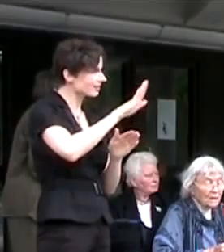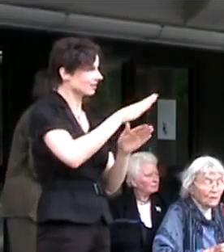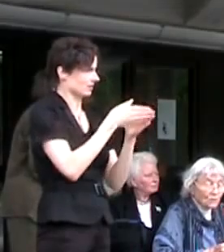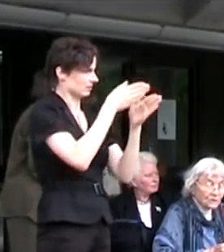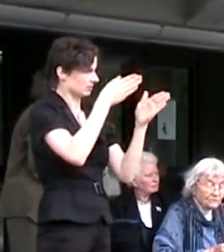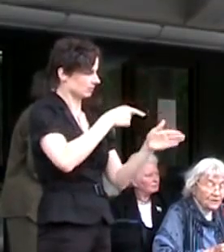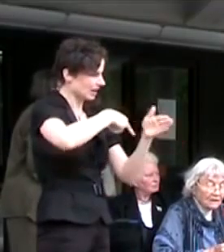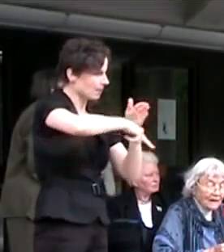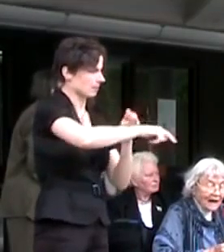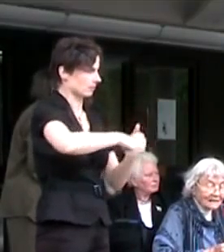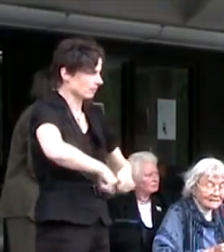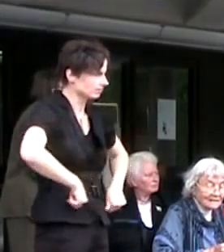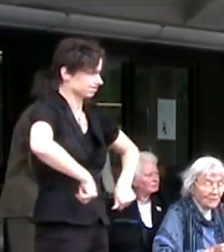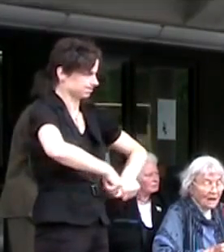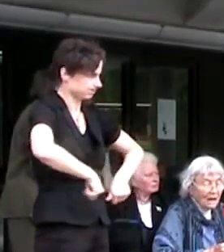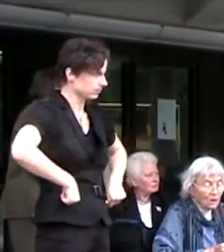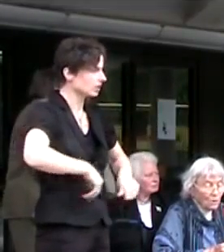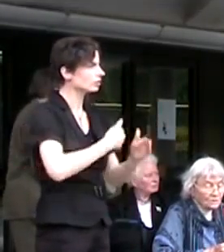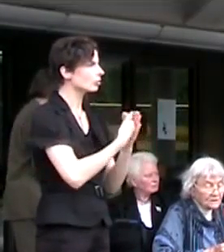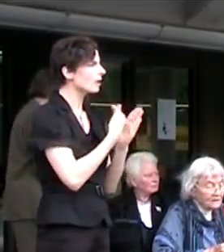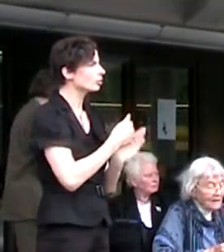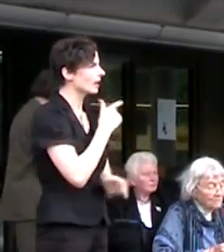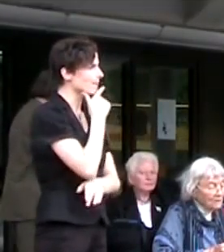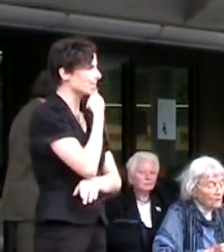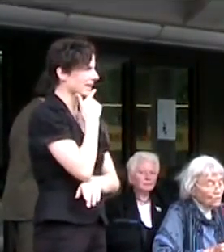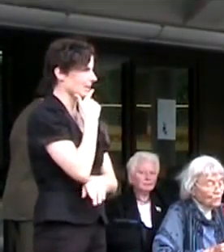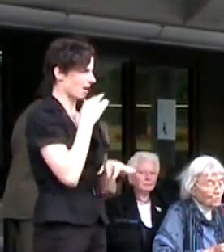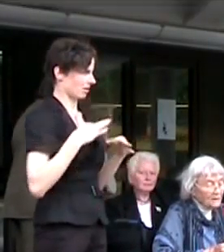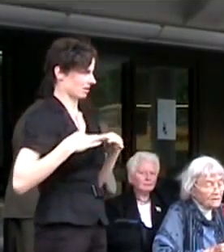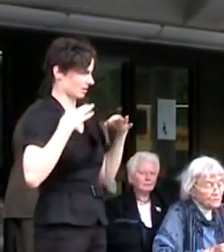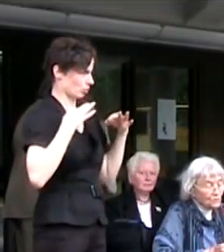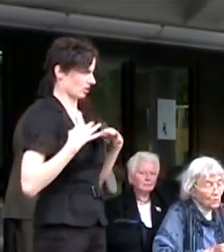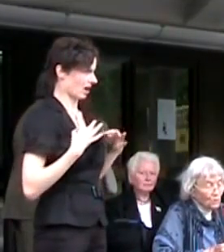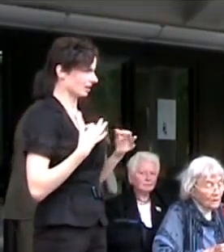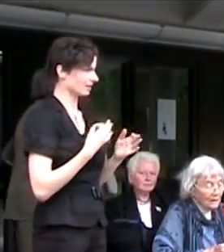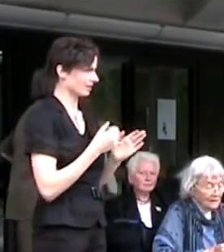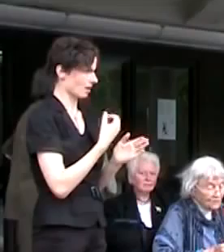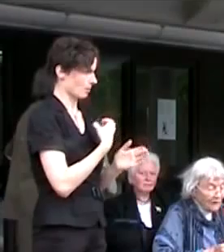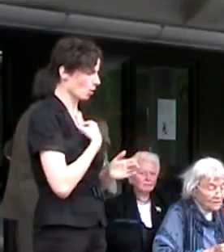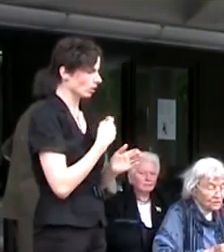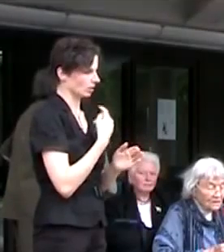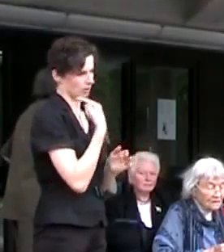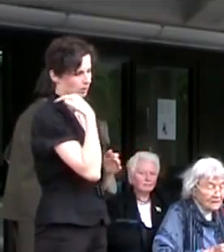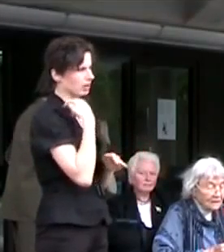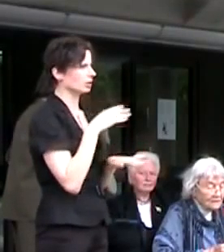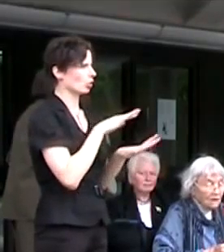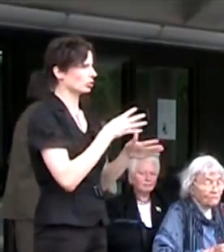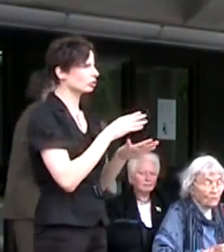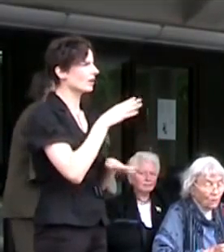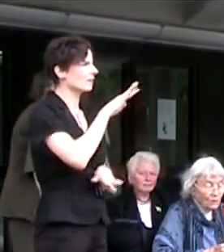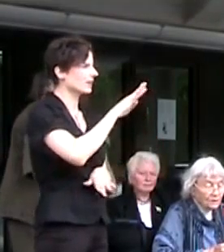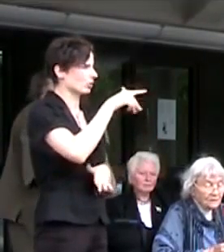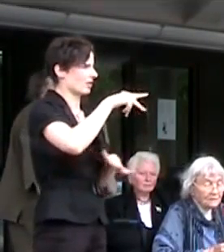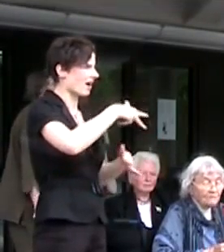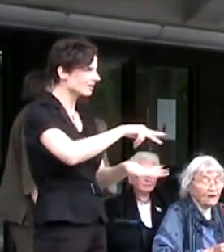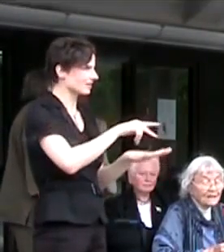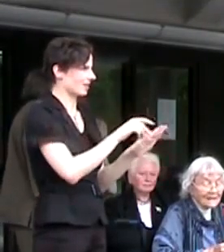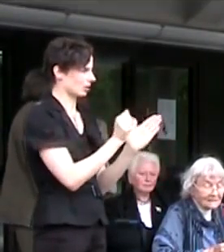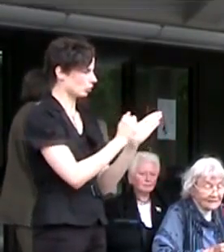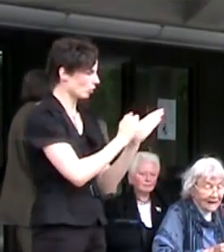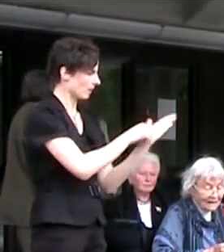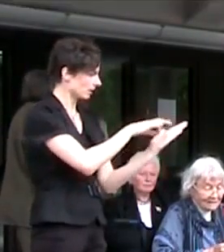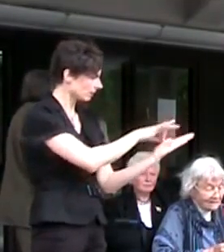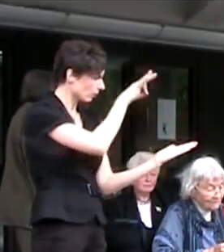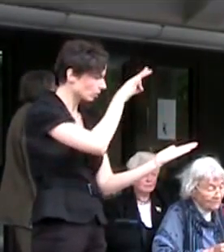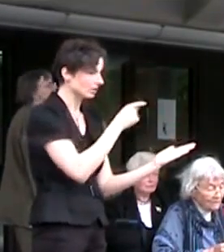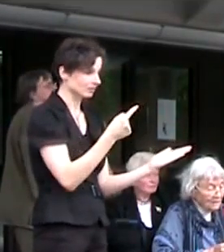Gesundheitsbehörde 1984 herausgegebenen Dokumentation zwangsstilisiert, verleugnet,